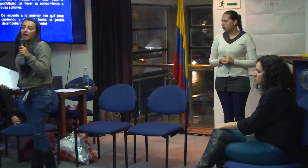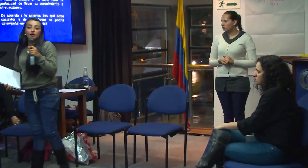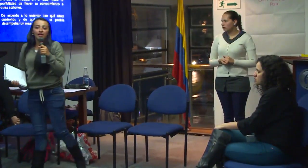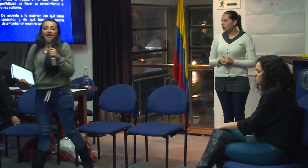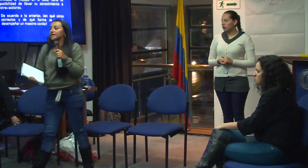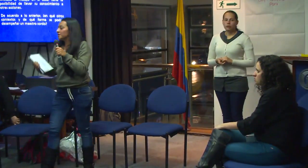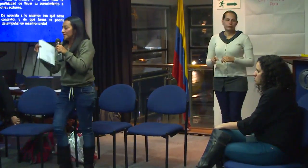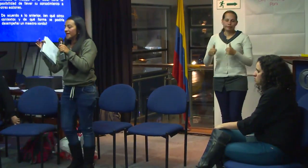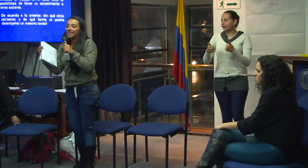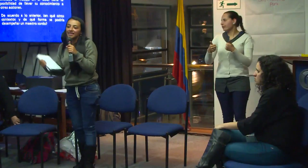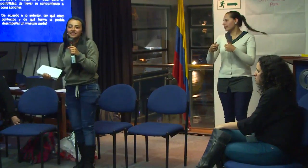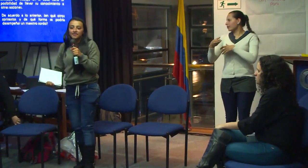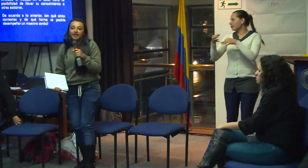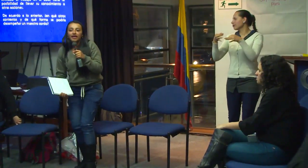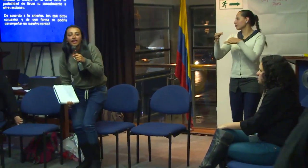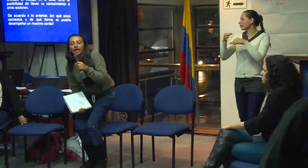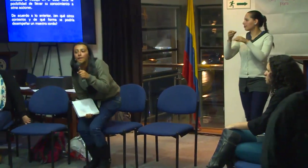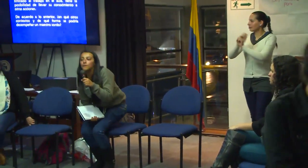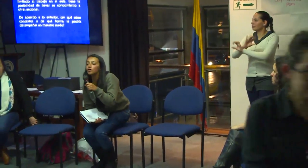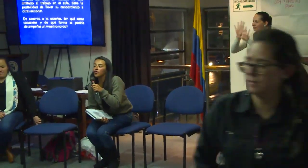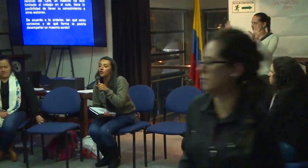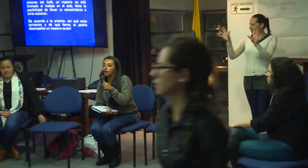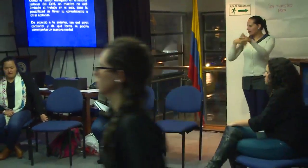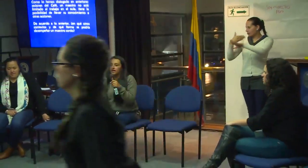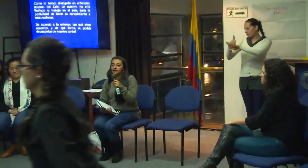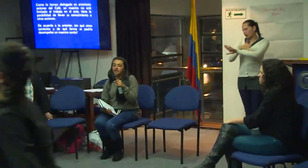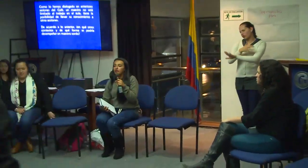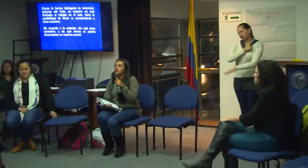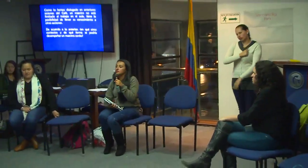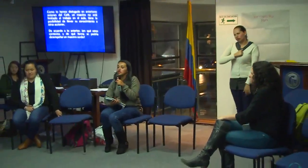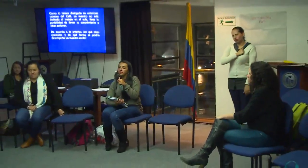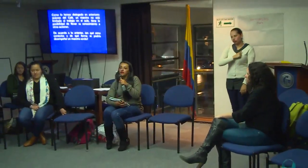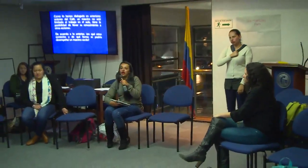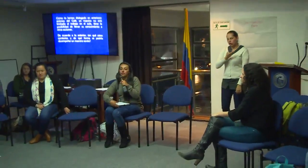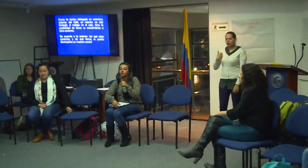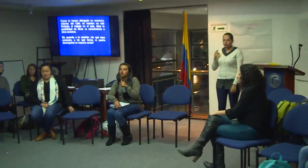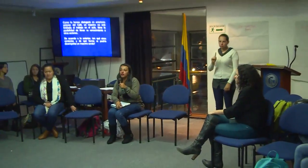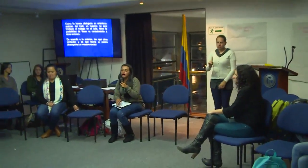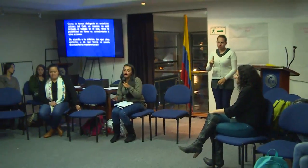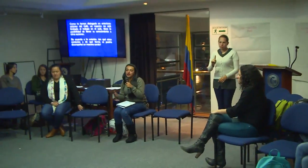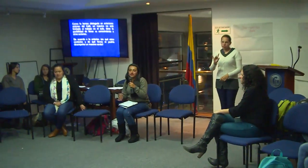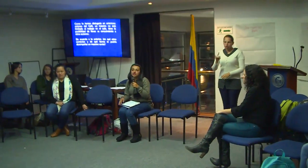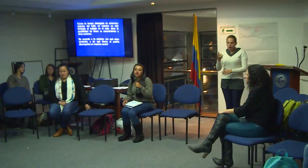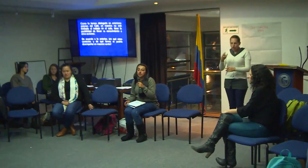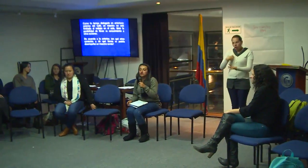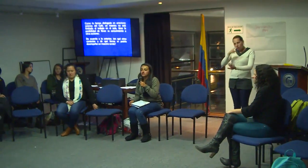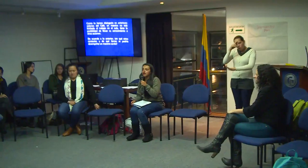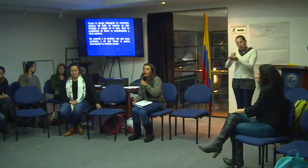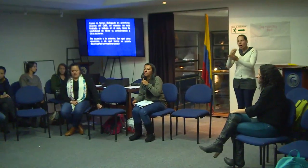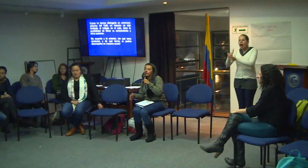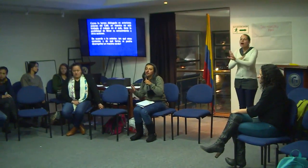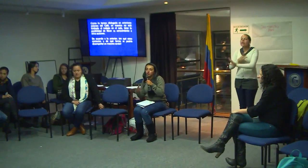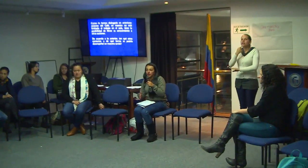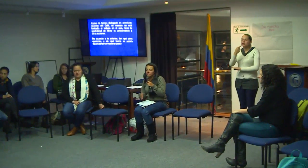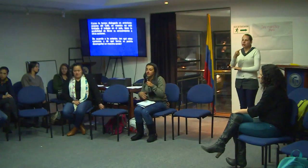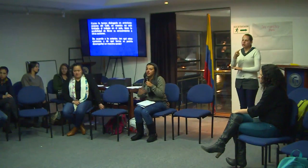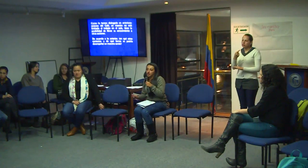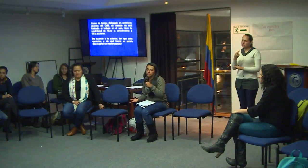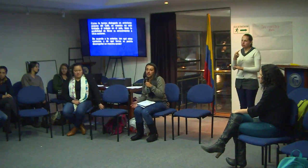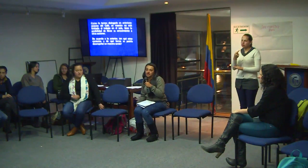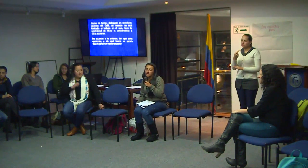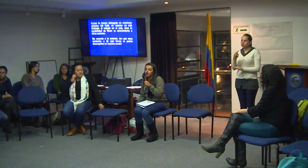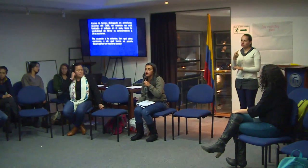Ay, hago una aclaración antes, que por favor las intervenciones que hagamos, antes decir, pues habla el nombre